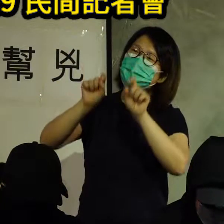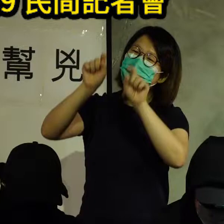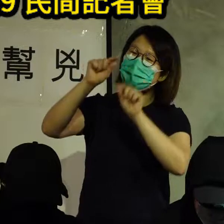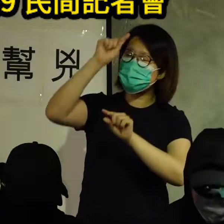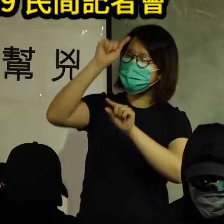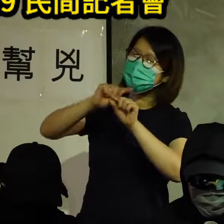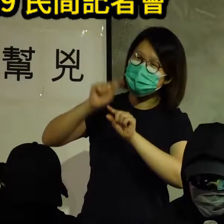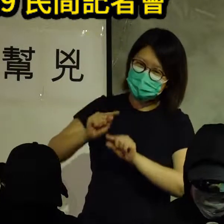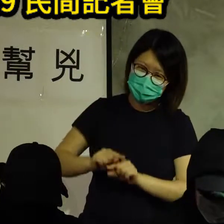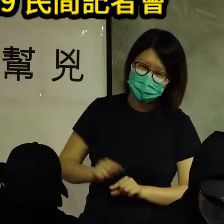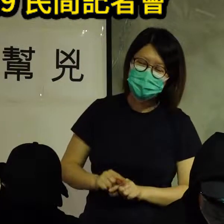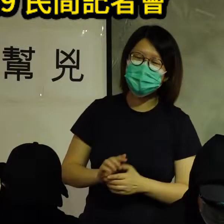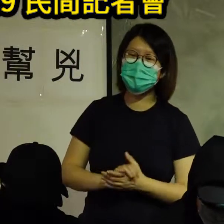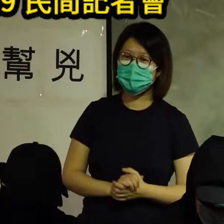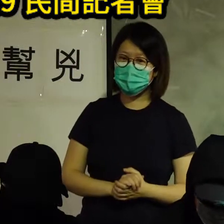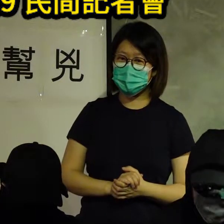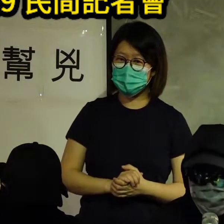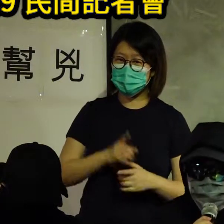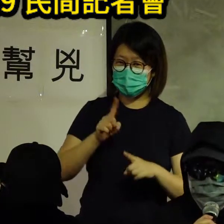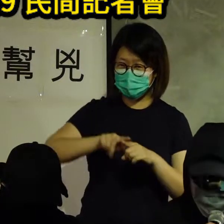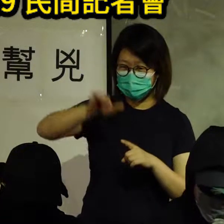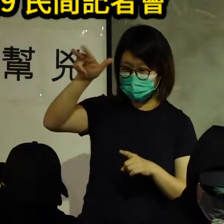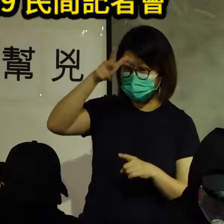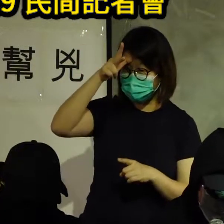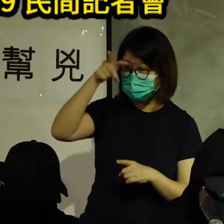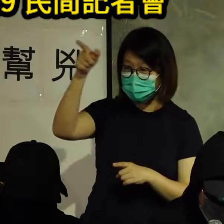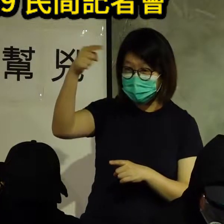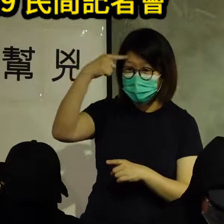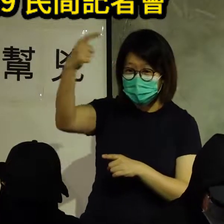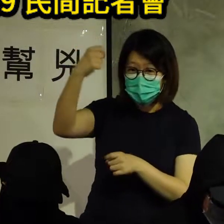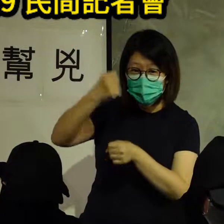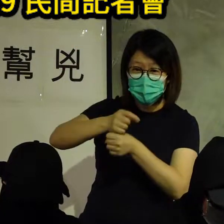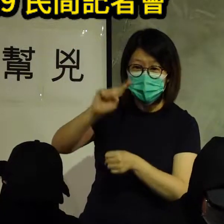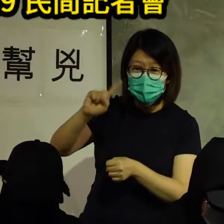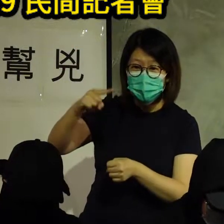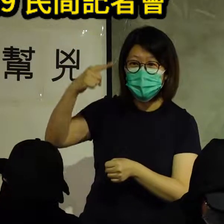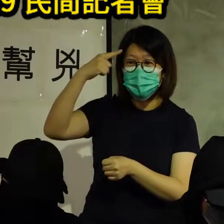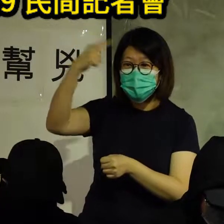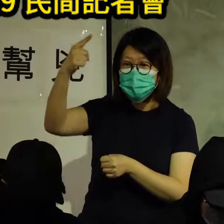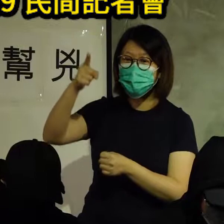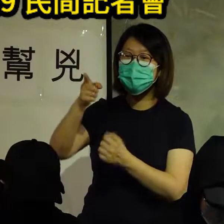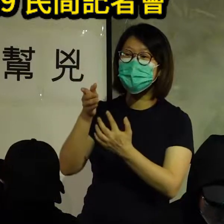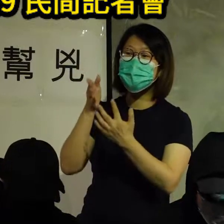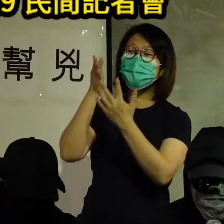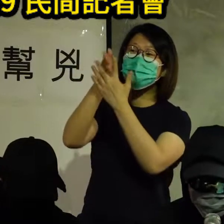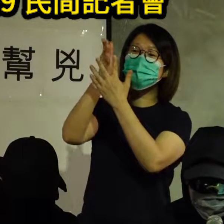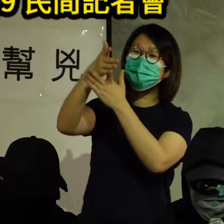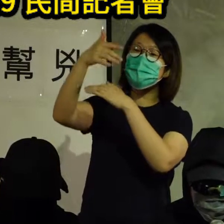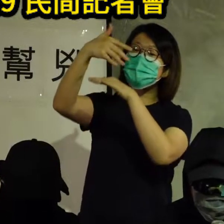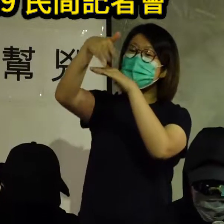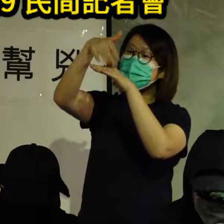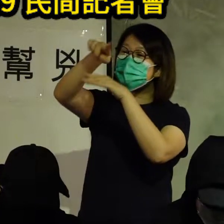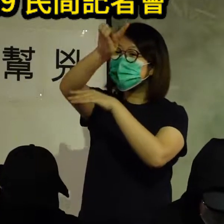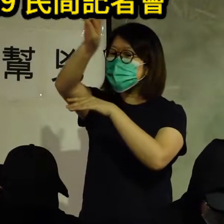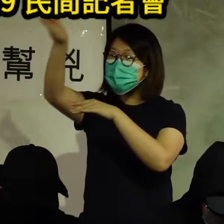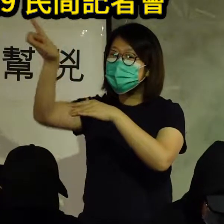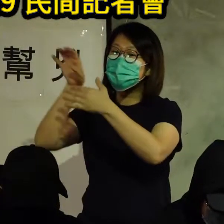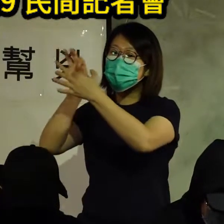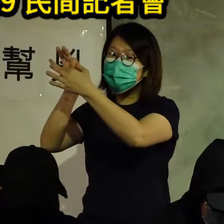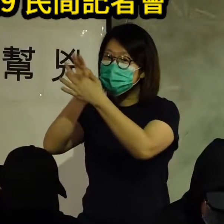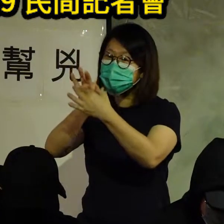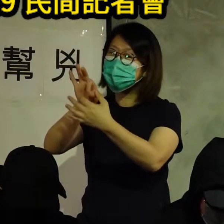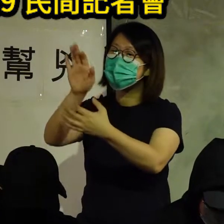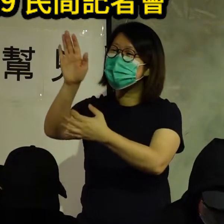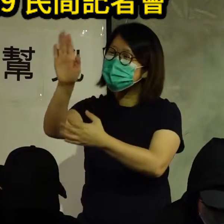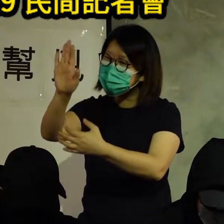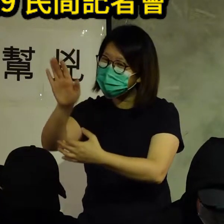想到政權想以公權力向外國政府和公民抹黑香港人的抗爭運動